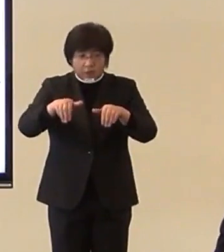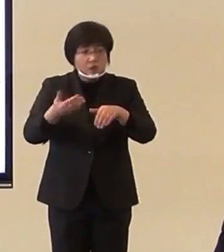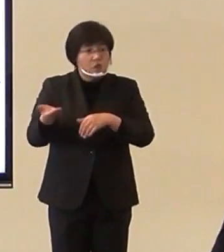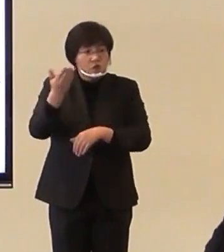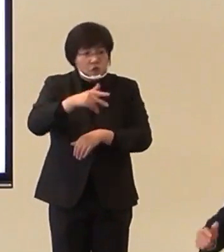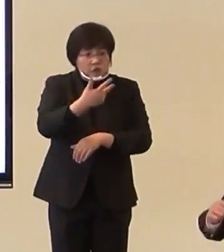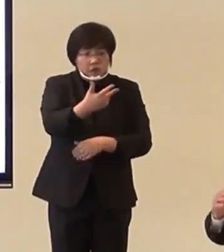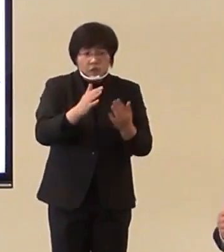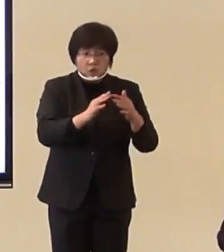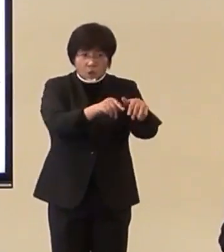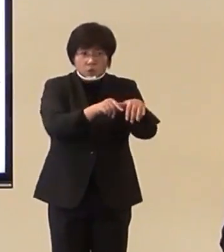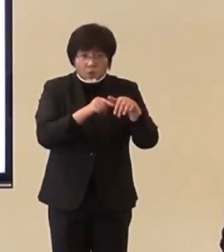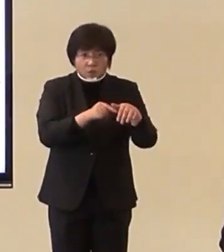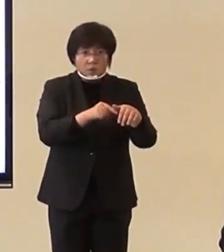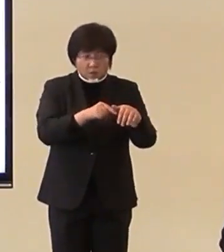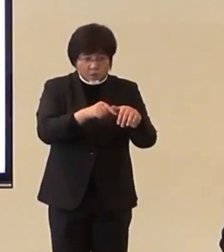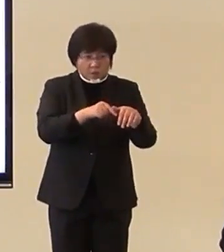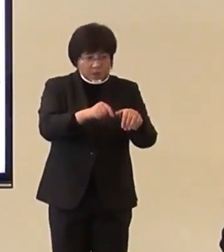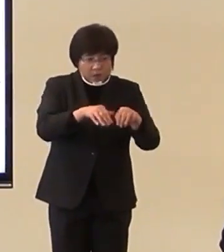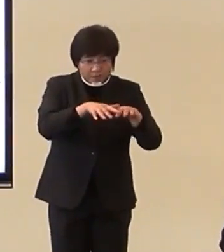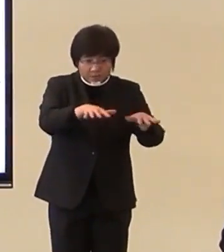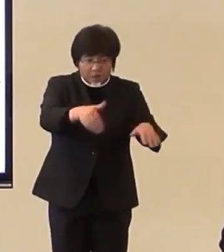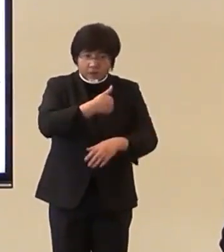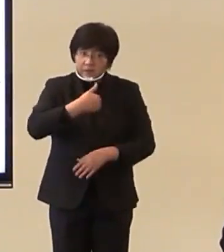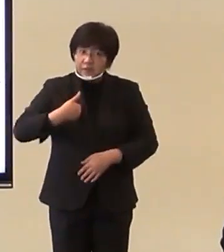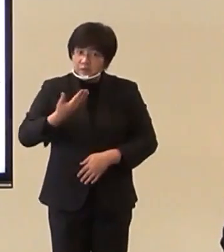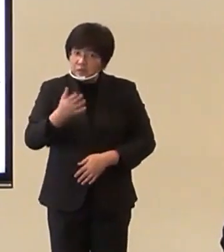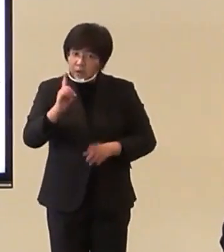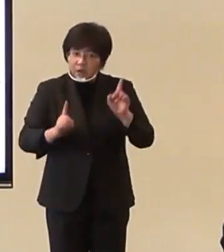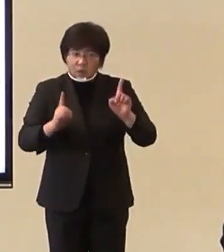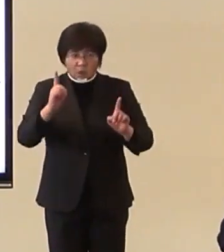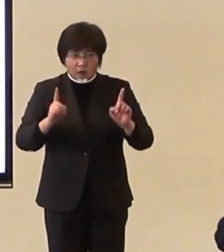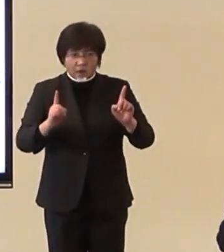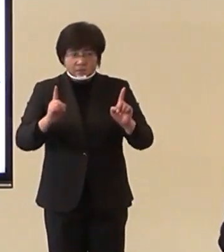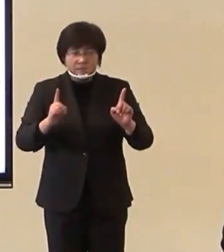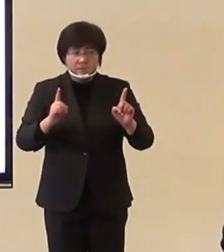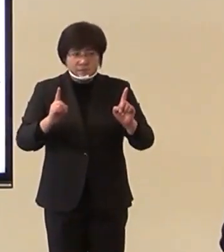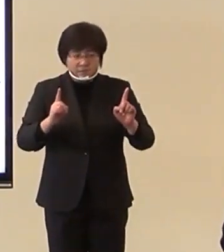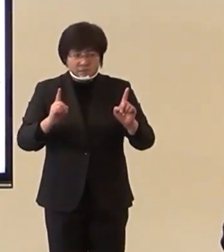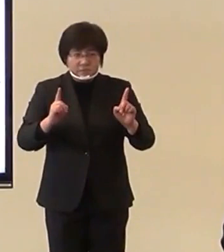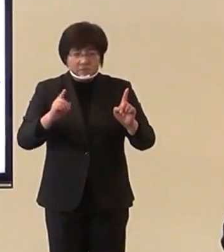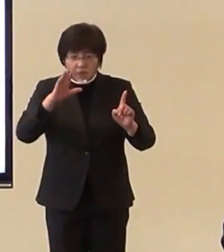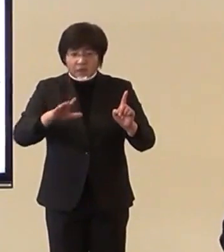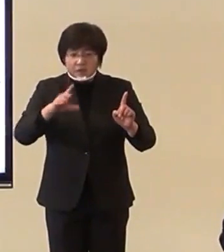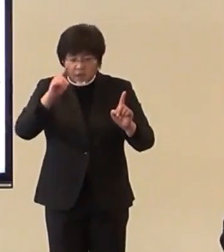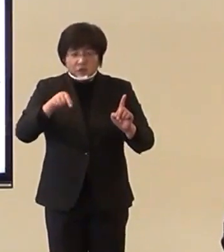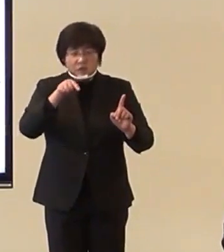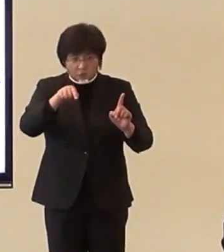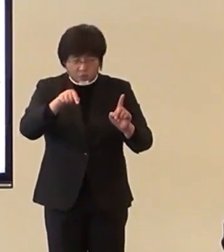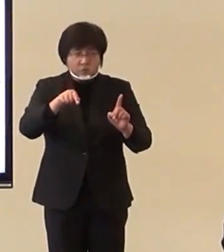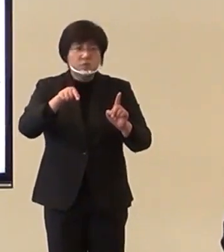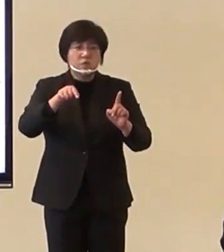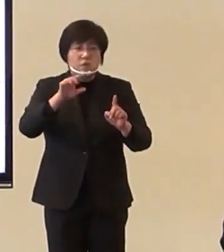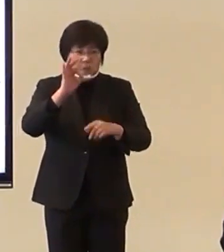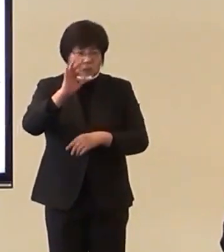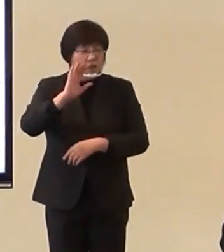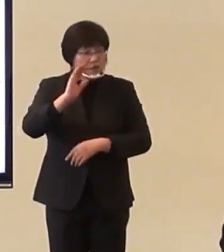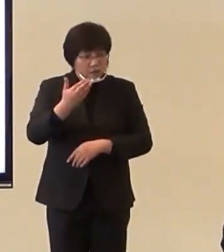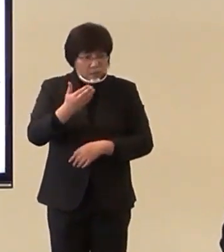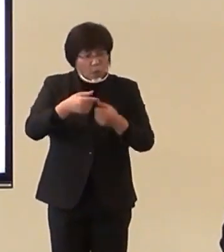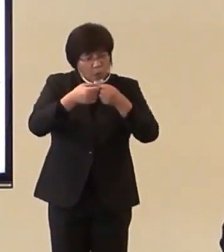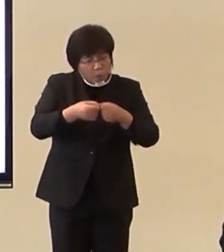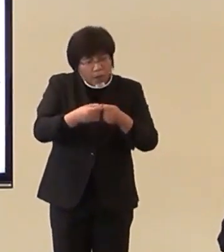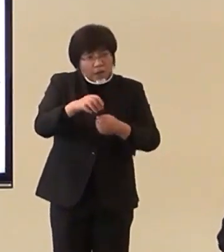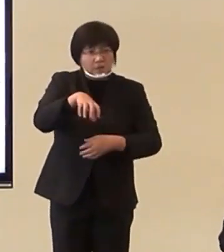そこは大枠ではそうなんですけども、そこは今度市町村ですから、ここはですね、自